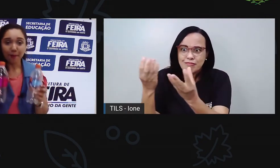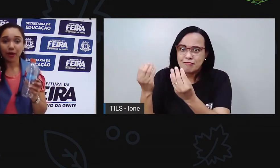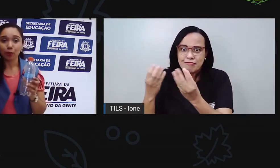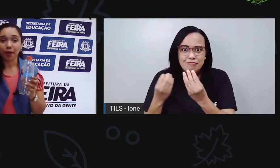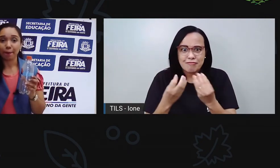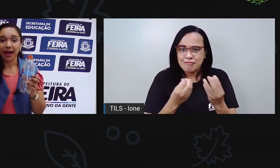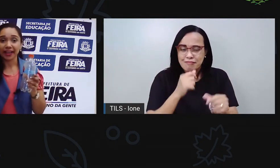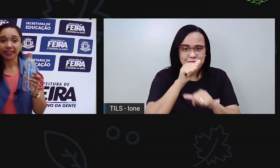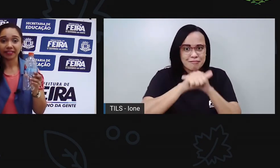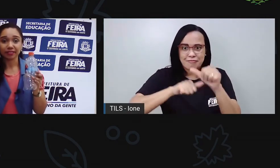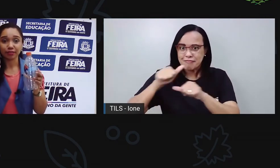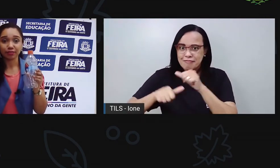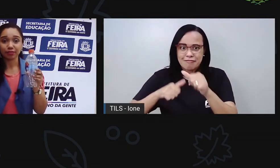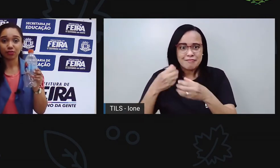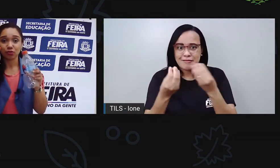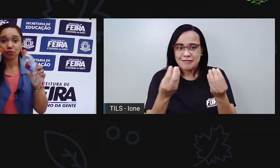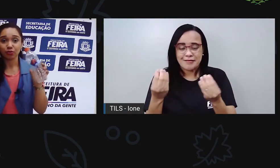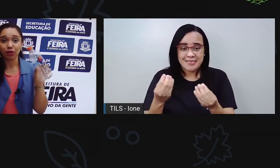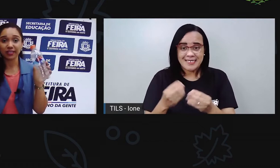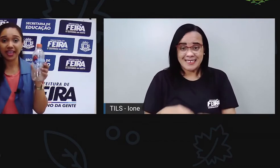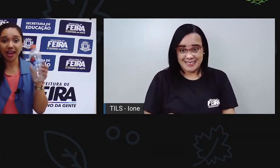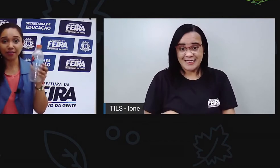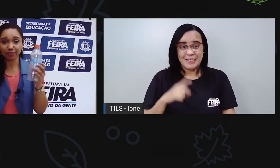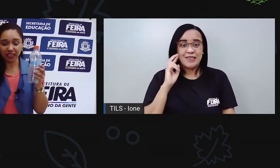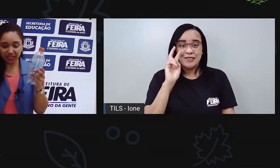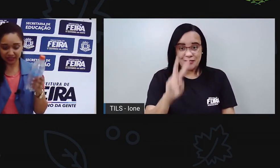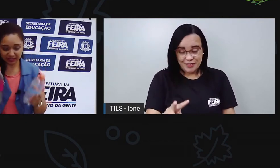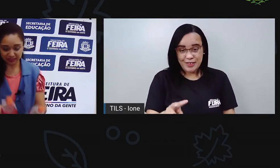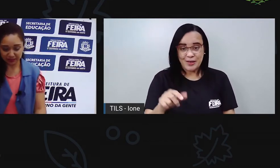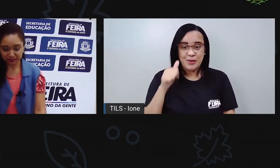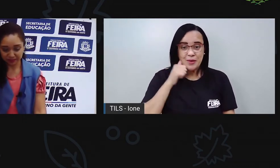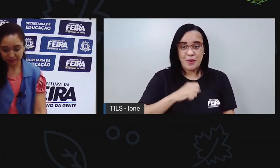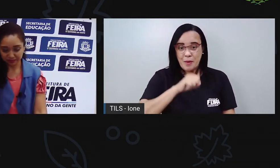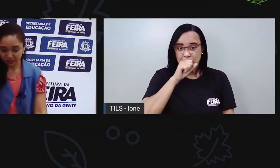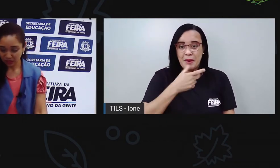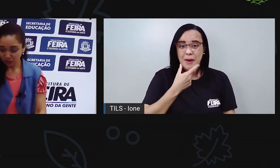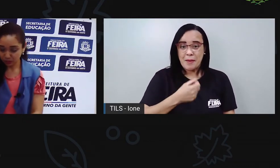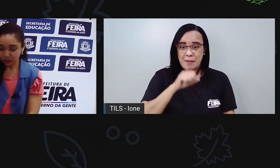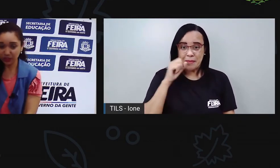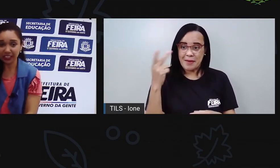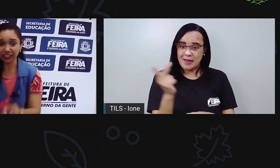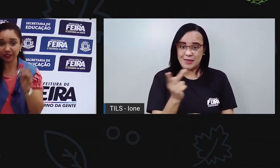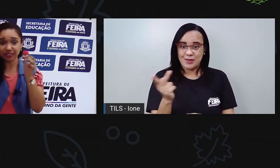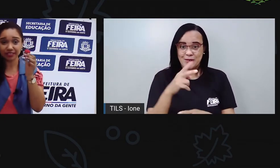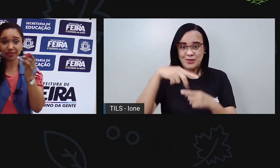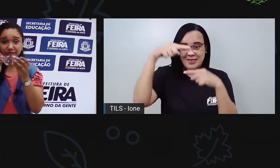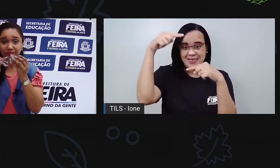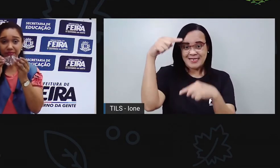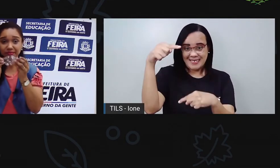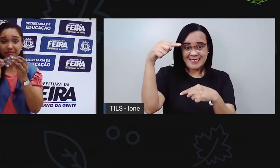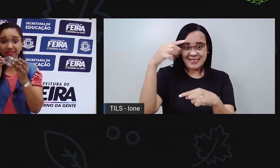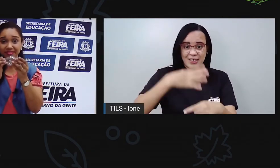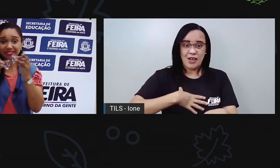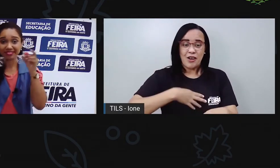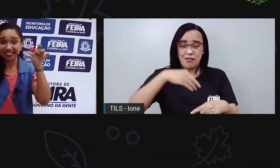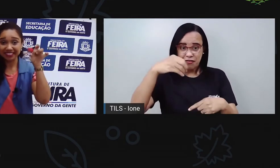A mamãe e o papai foram as garrafinhas. Os filhinhos,